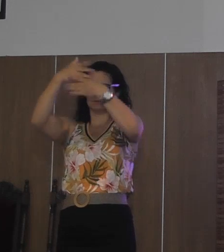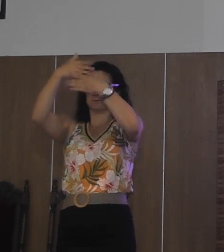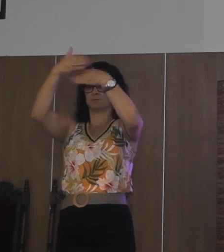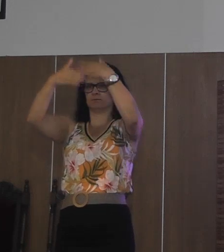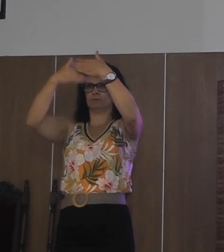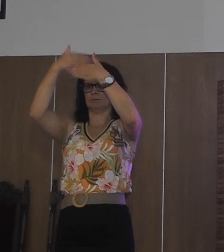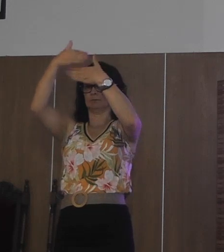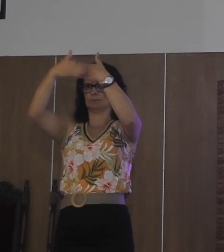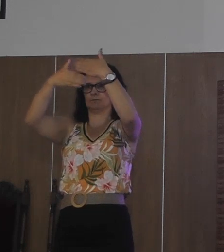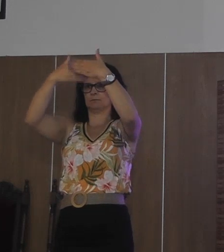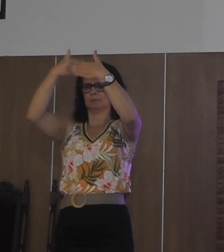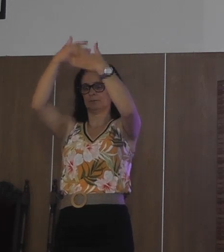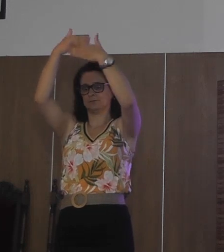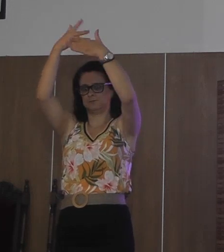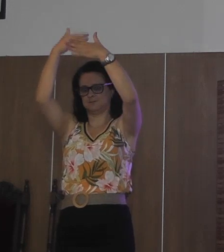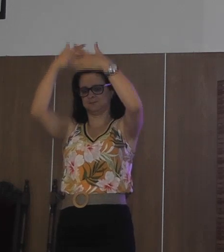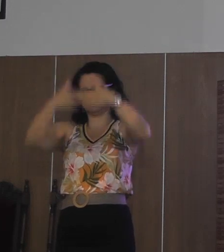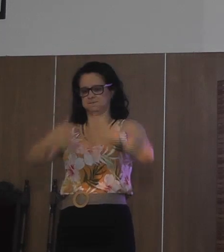É Deus falando para o povo: ei,